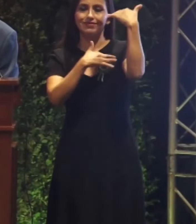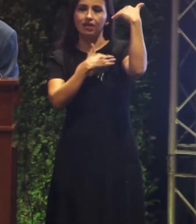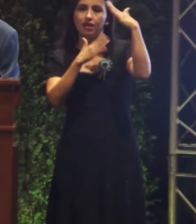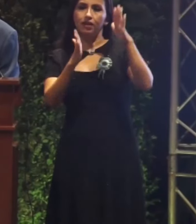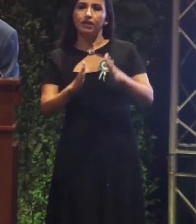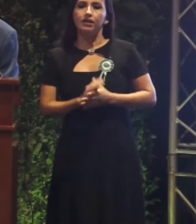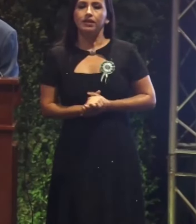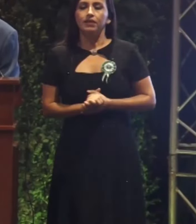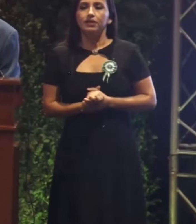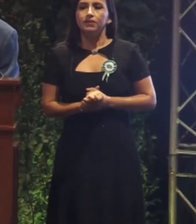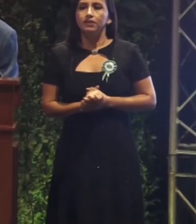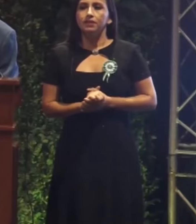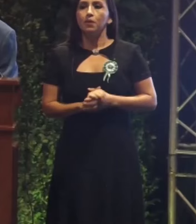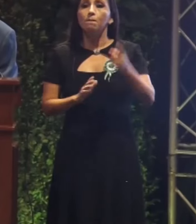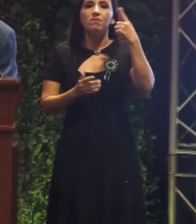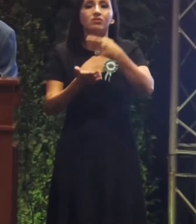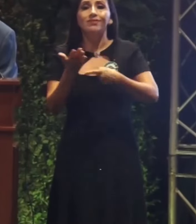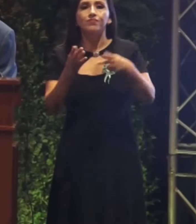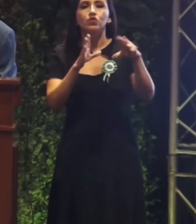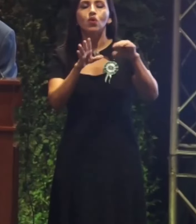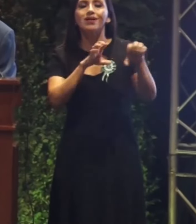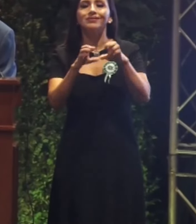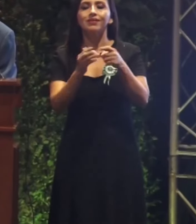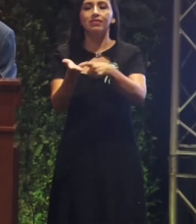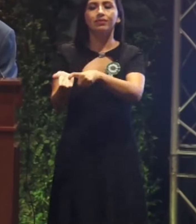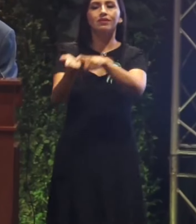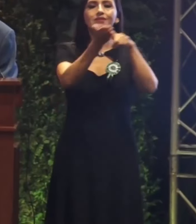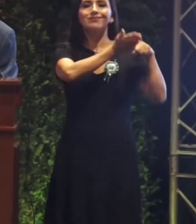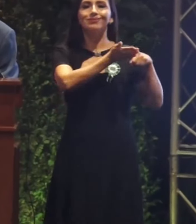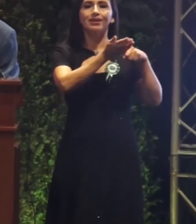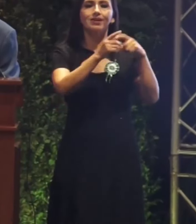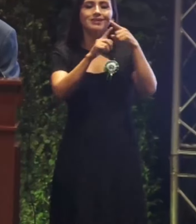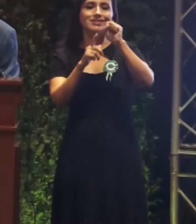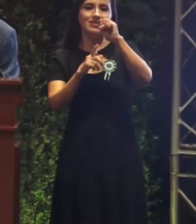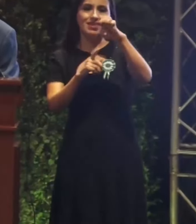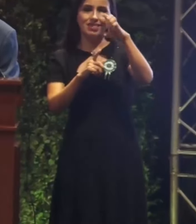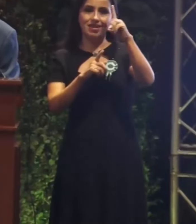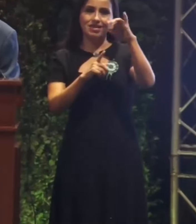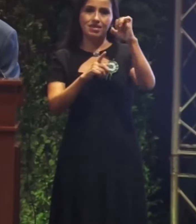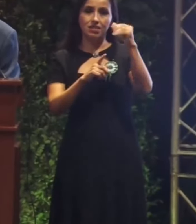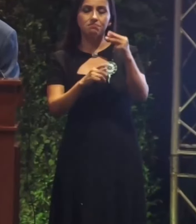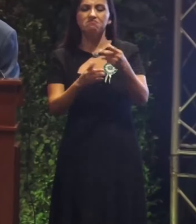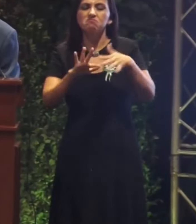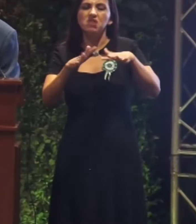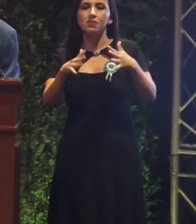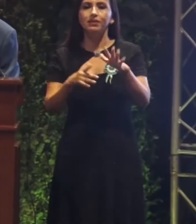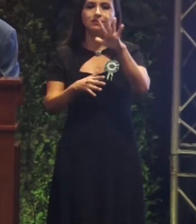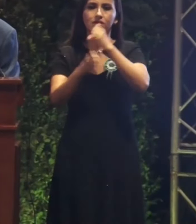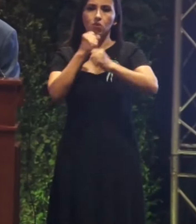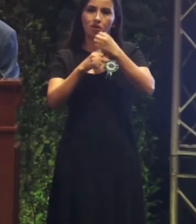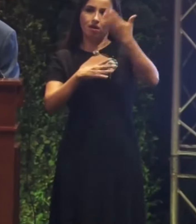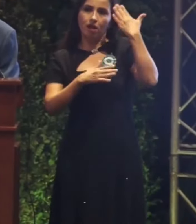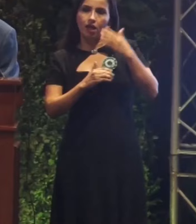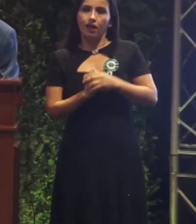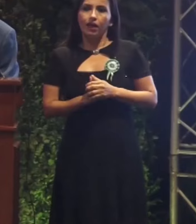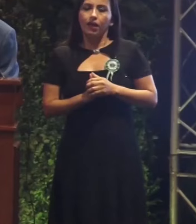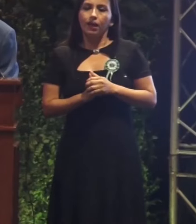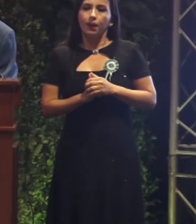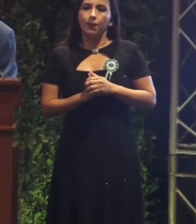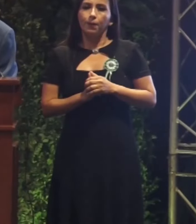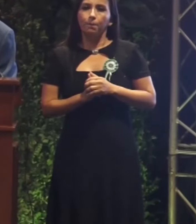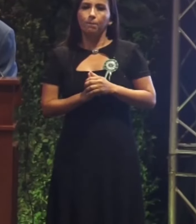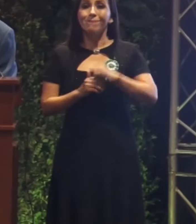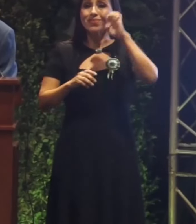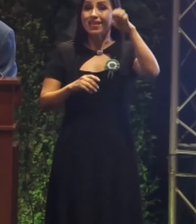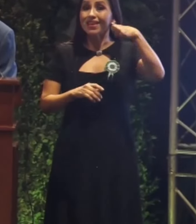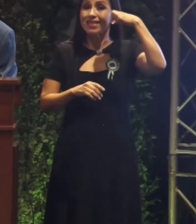cruceños por no haber efectuado la devolución de los CDIs desde hace al menos 5 años. Es decir,